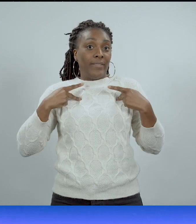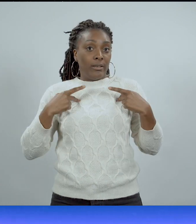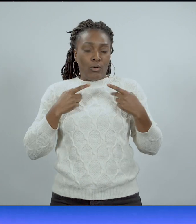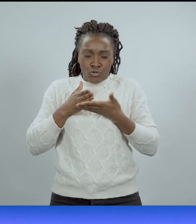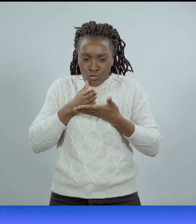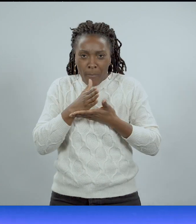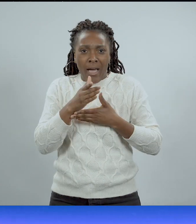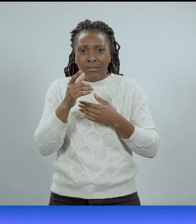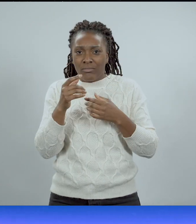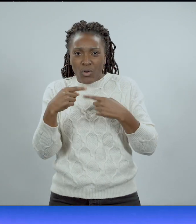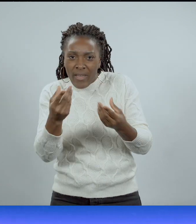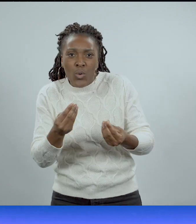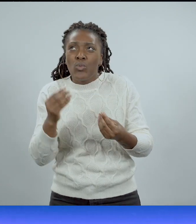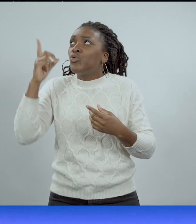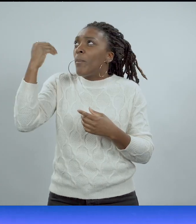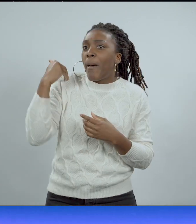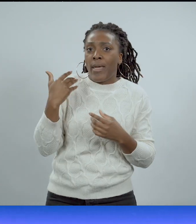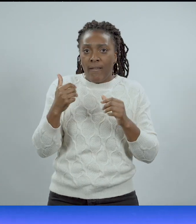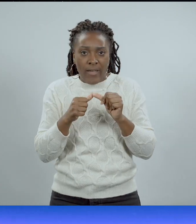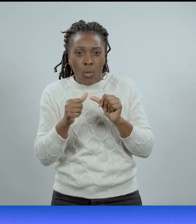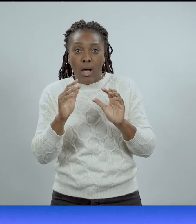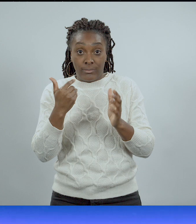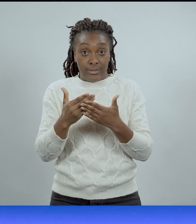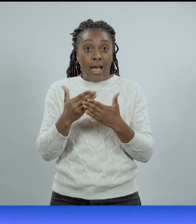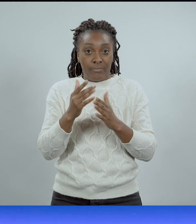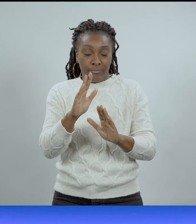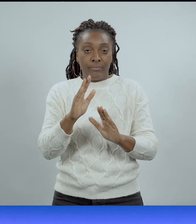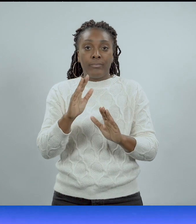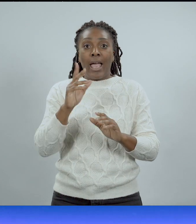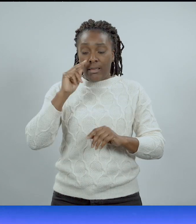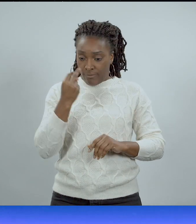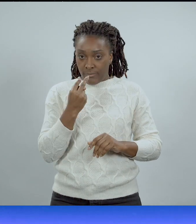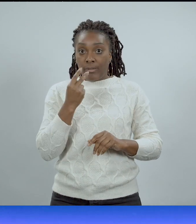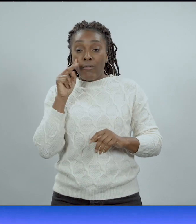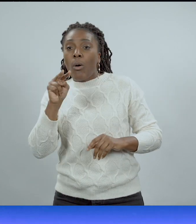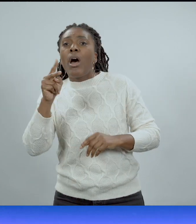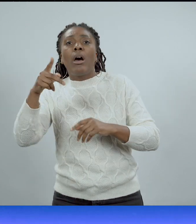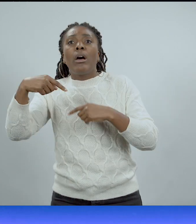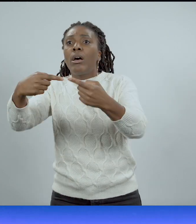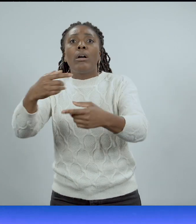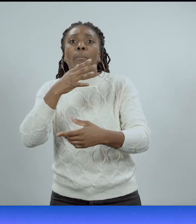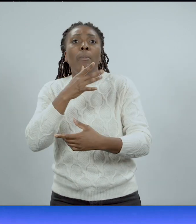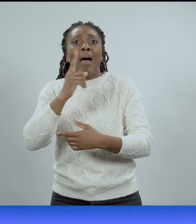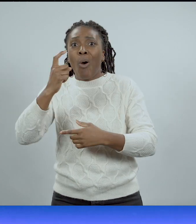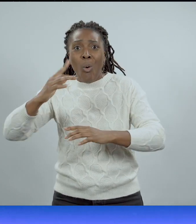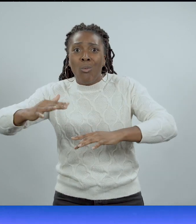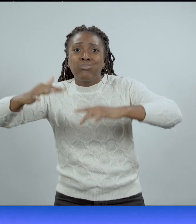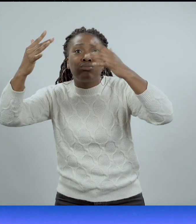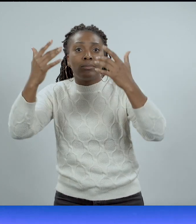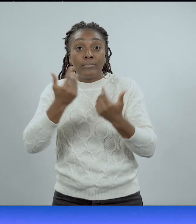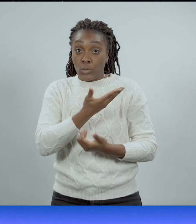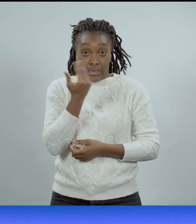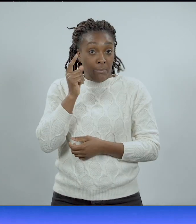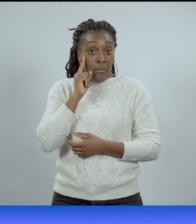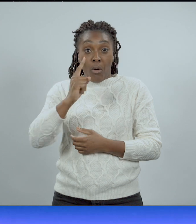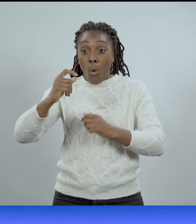sa vie. Le chemin qu'elle doit prendre, la destinée, ce que Dieu lui appelle à faire. Et elle se rend compte que cette route est impraticable. Elle est